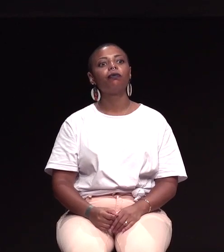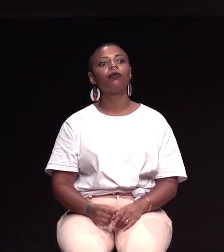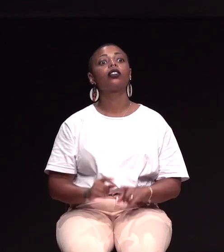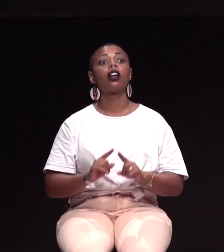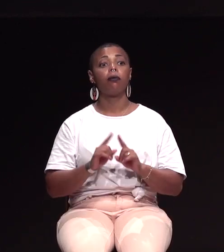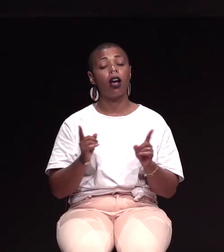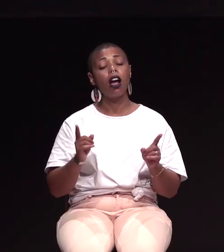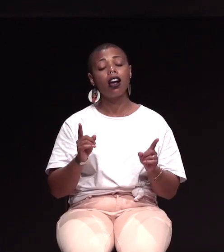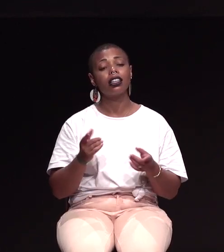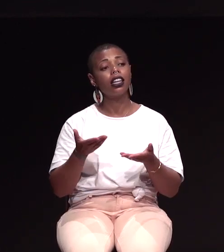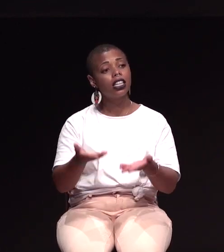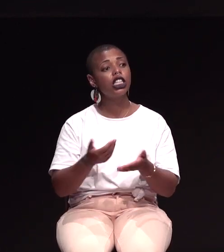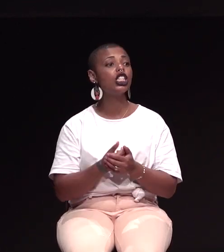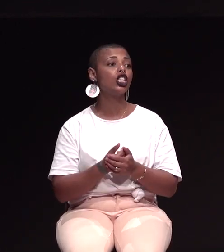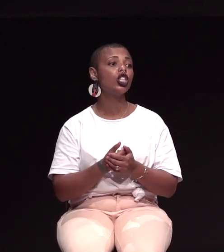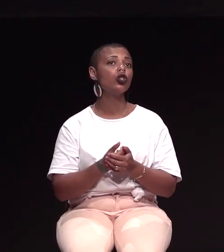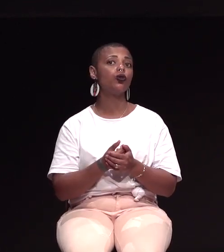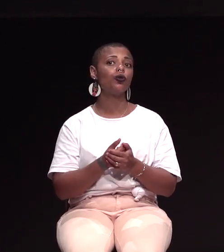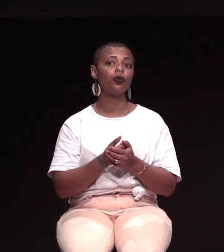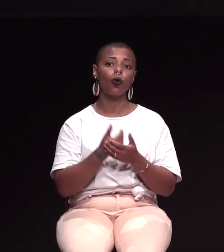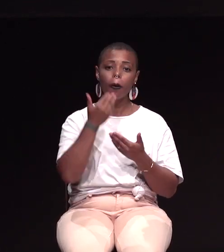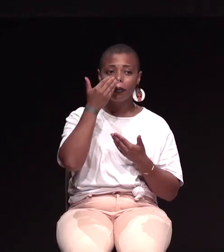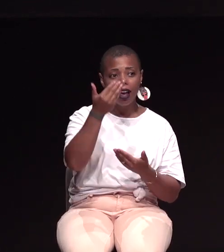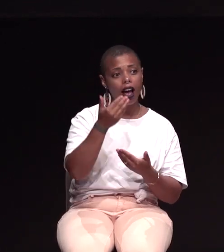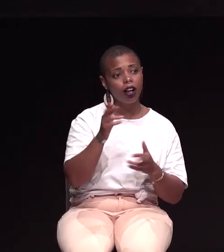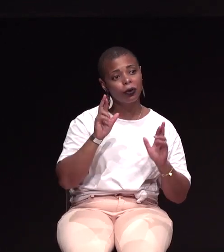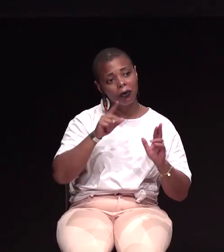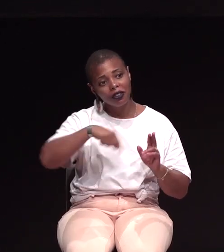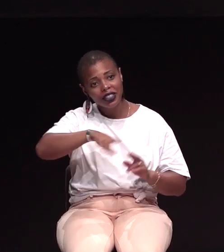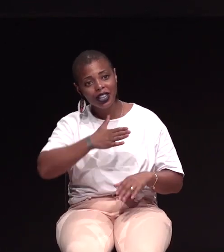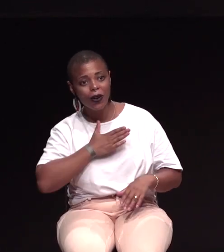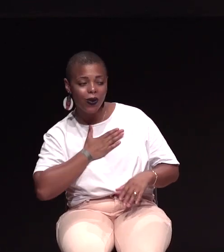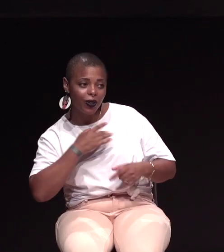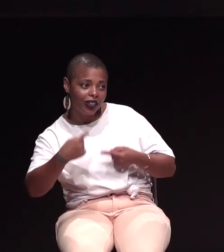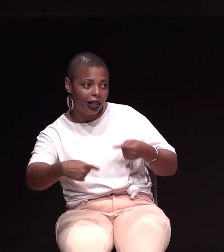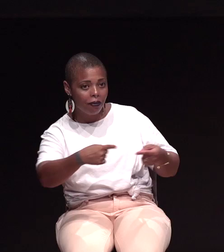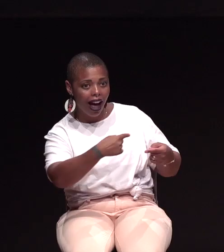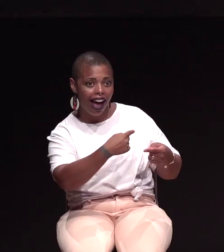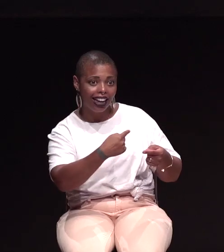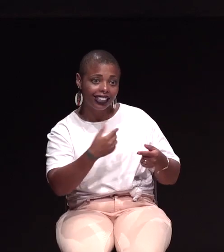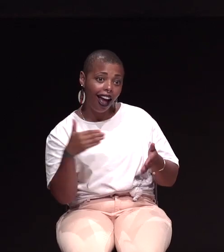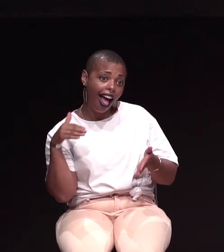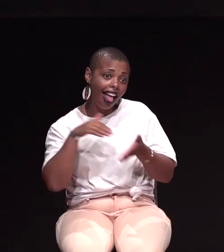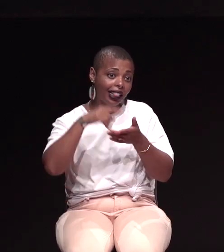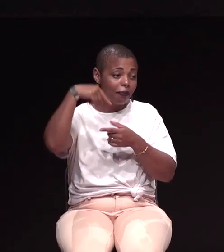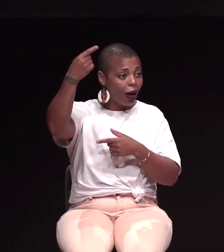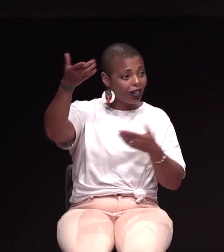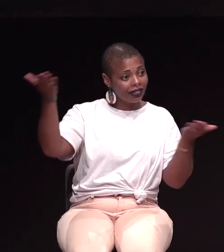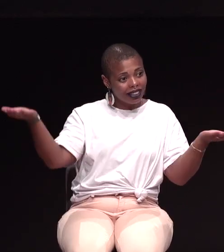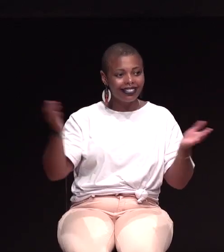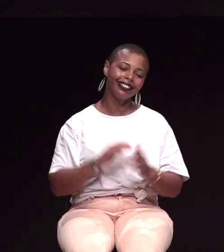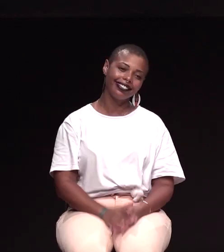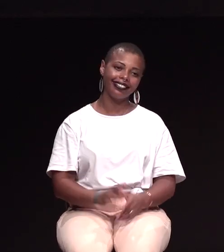Mas é isso, gente. Muito obrigada. Espero que vocês tenham gostado desse debate e até uma próxima.